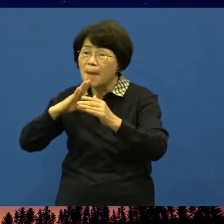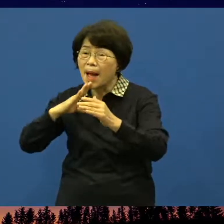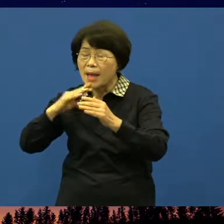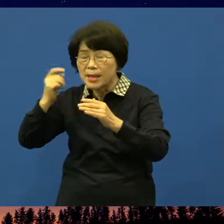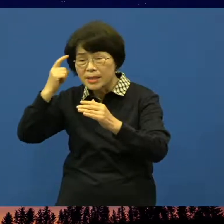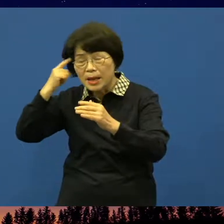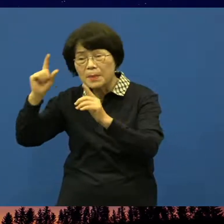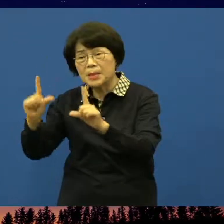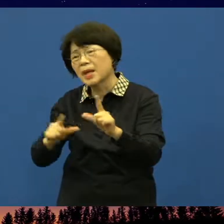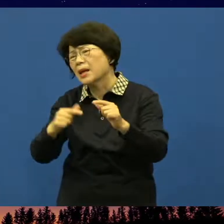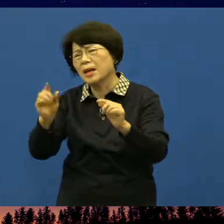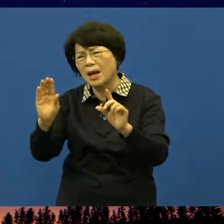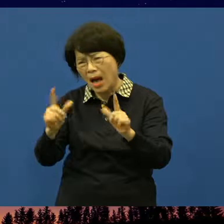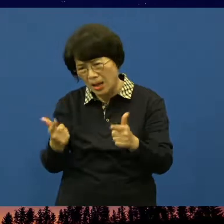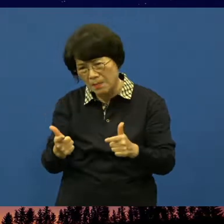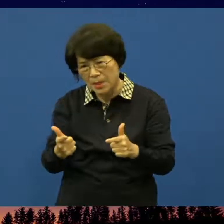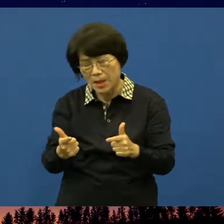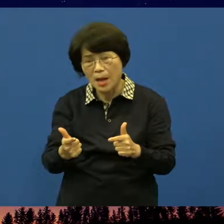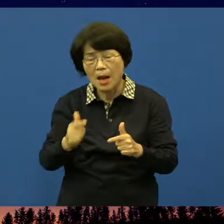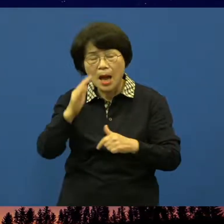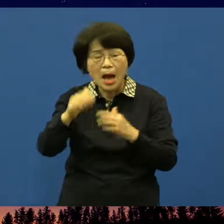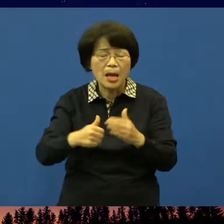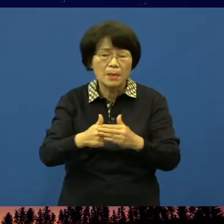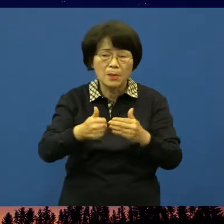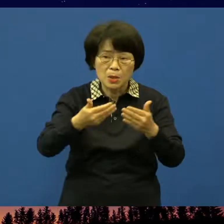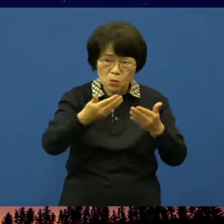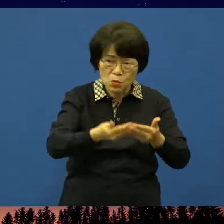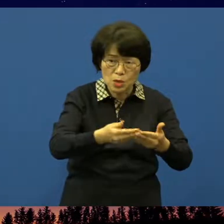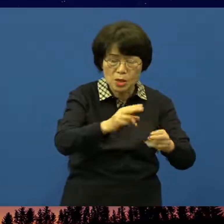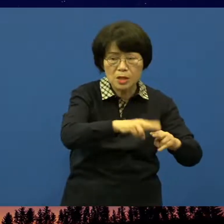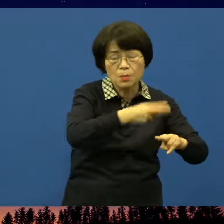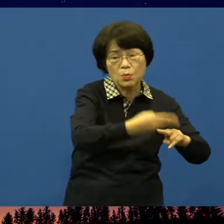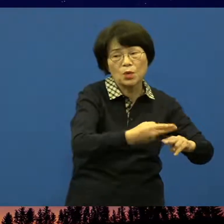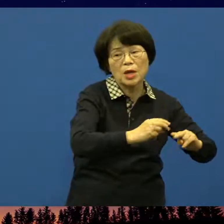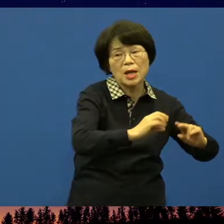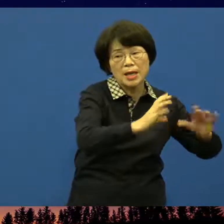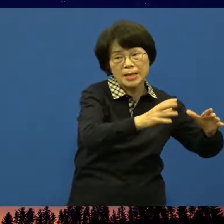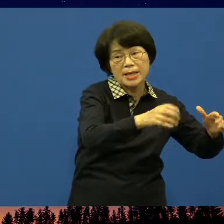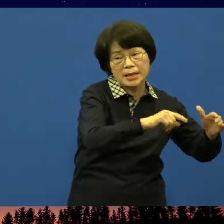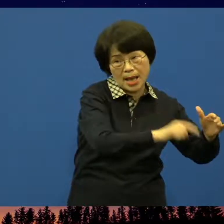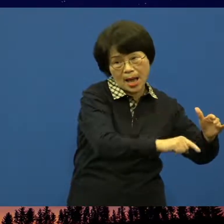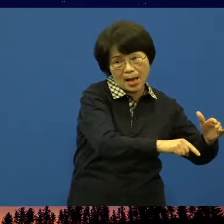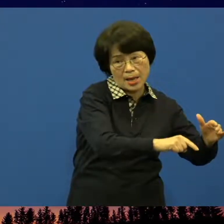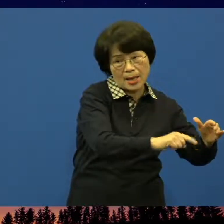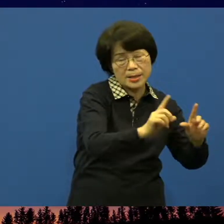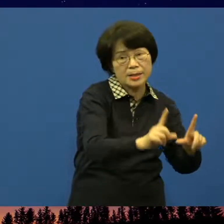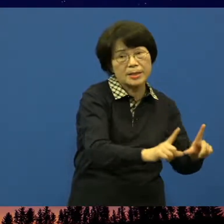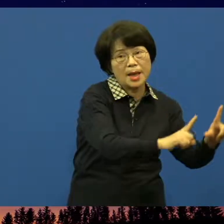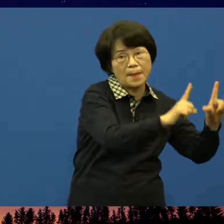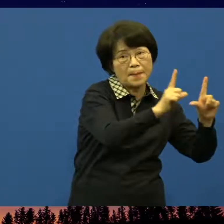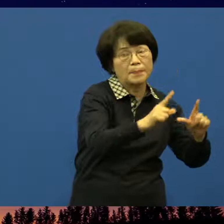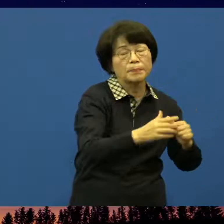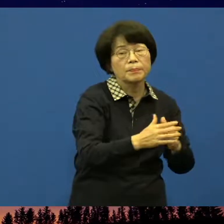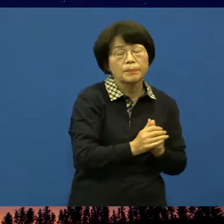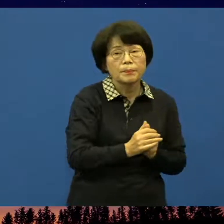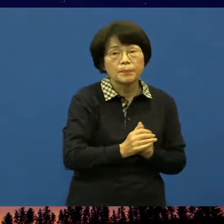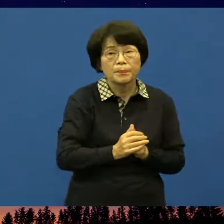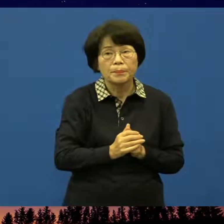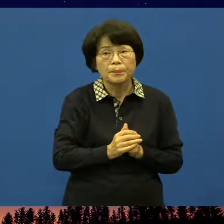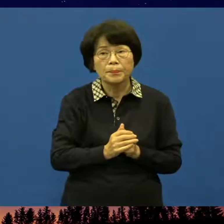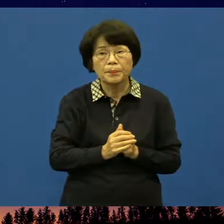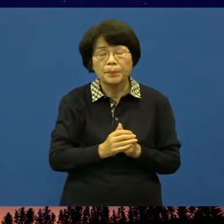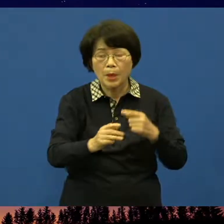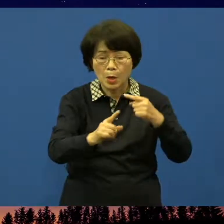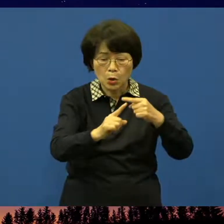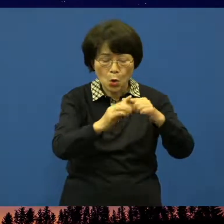하나님이 주신 영역이에요. 우주 만물의 모든 것은 하나님의 것이에요. 이원론적 사고에 빠진 사람들이 있습니다.